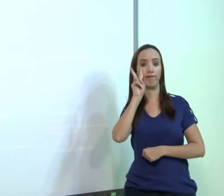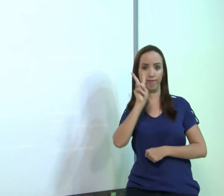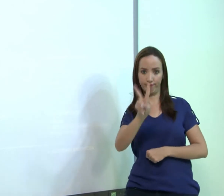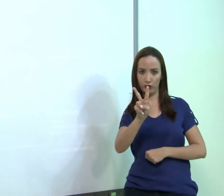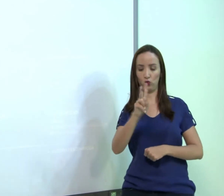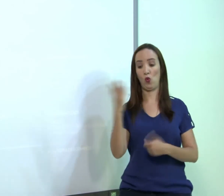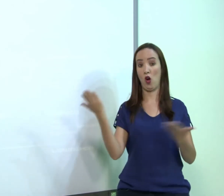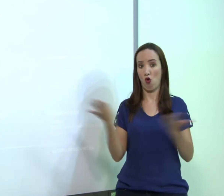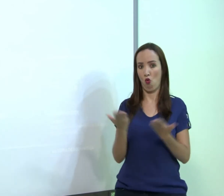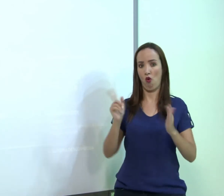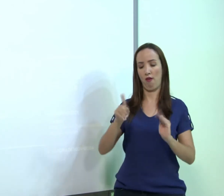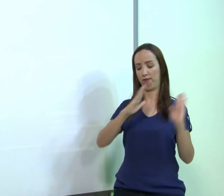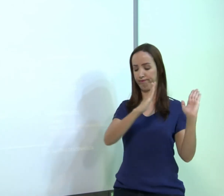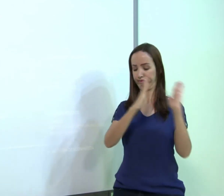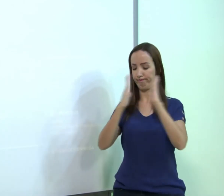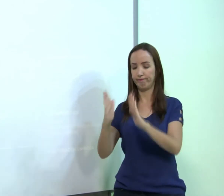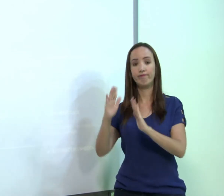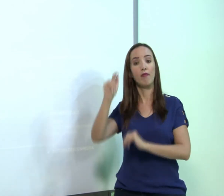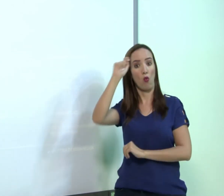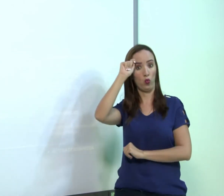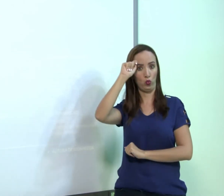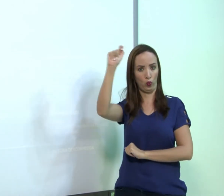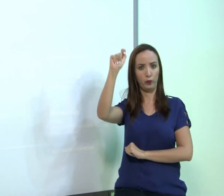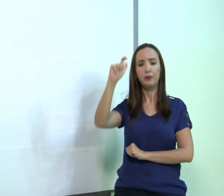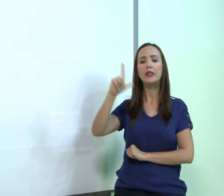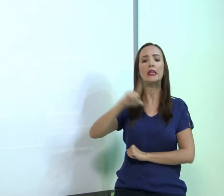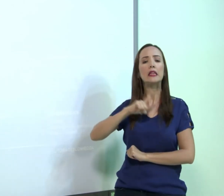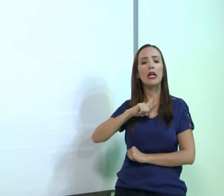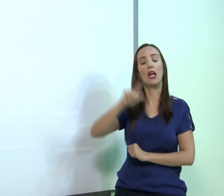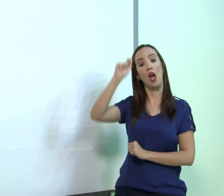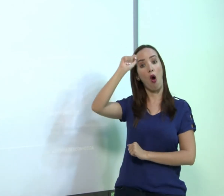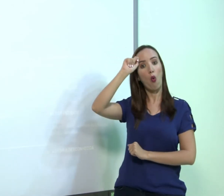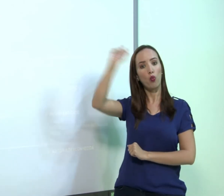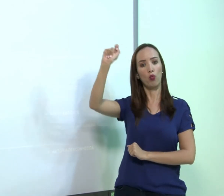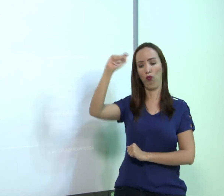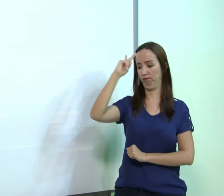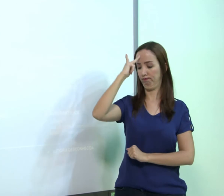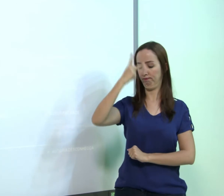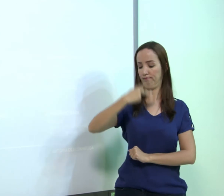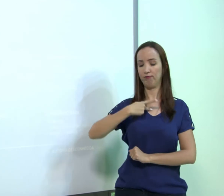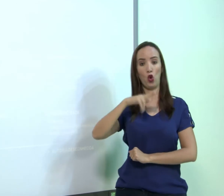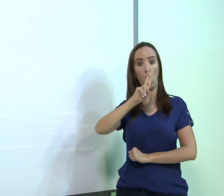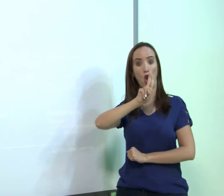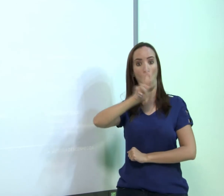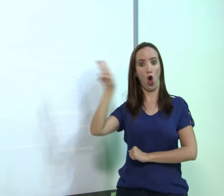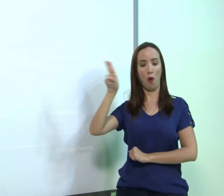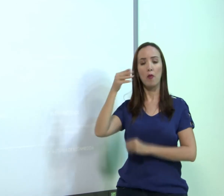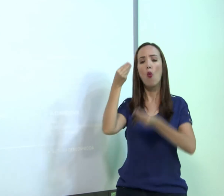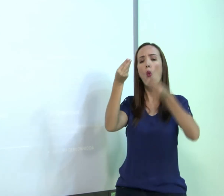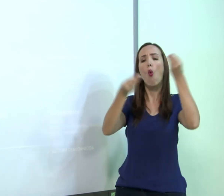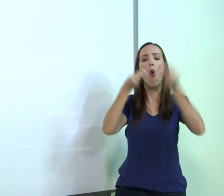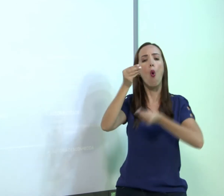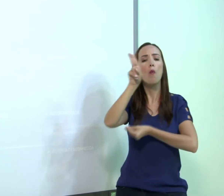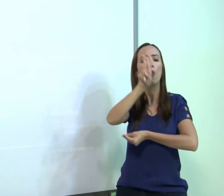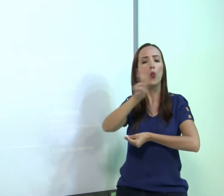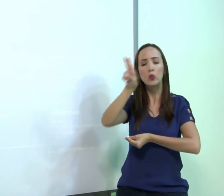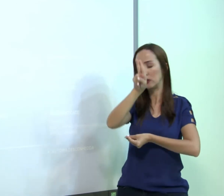Então, vocês viram? Agora vamos falar sobre o autor, como colocar o nome